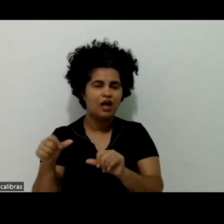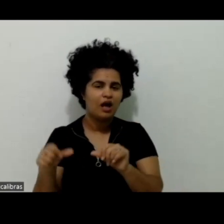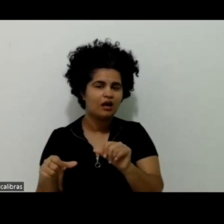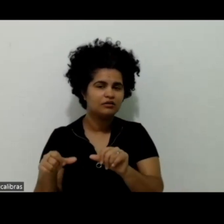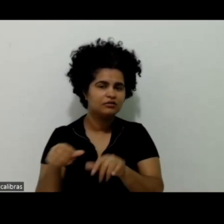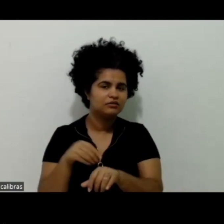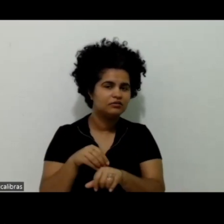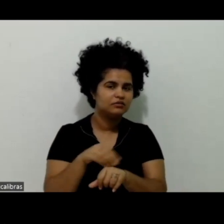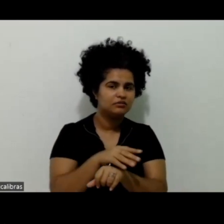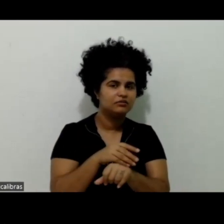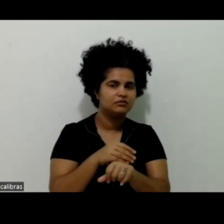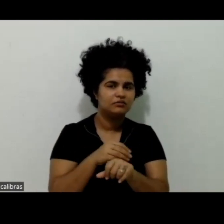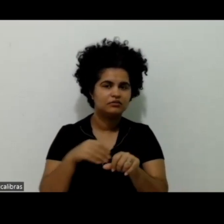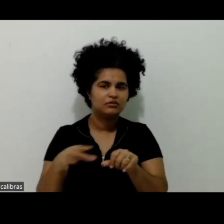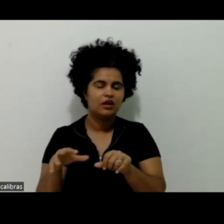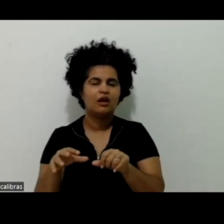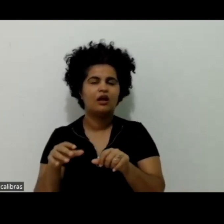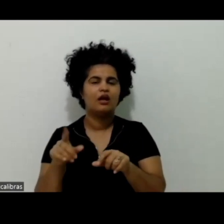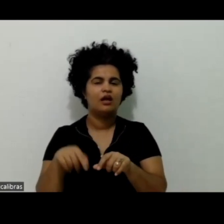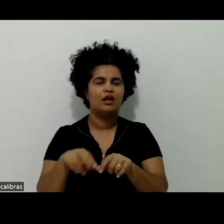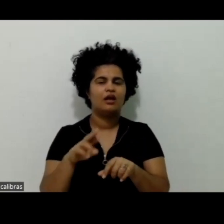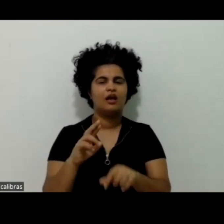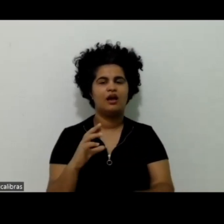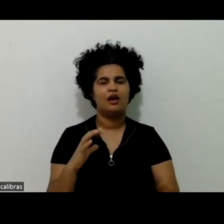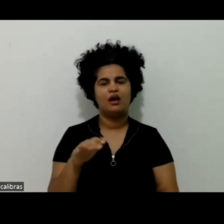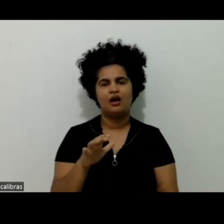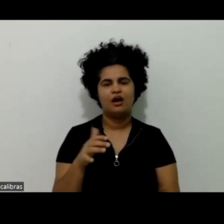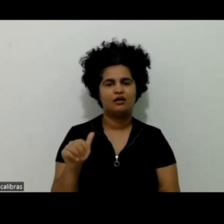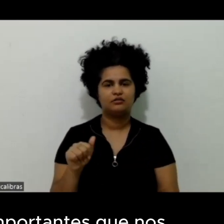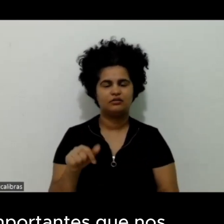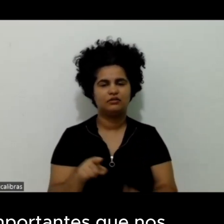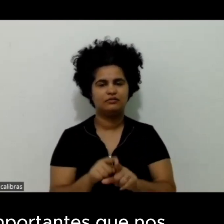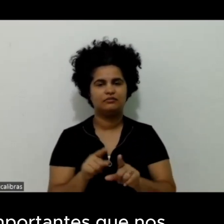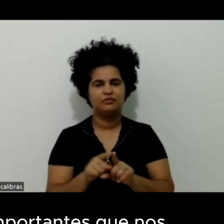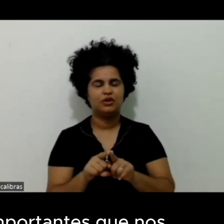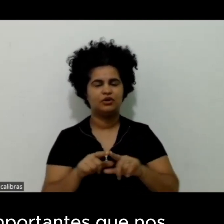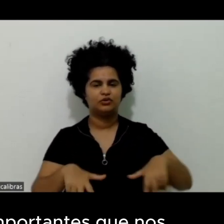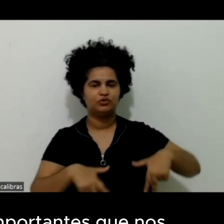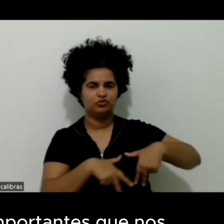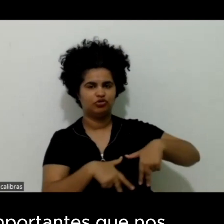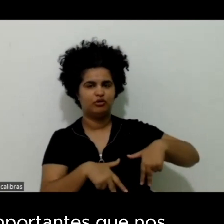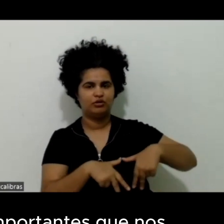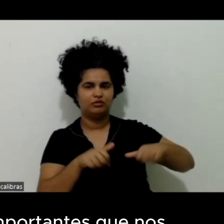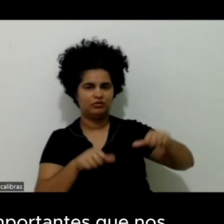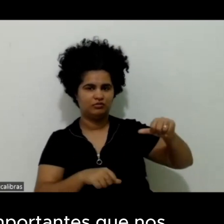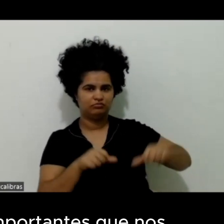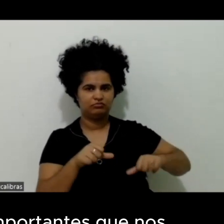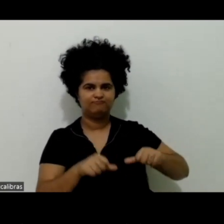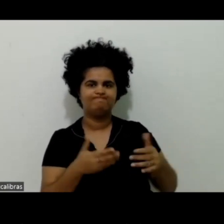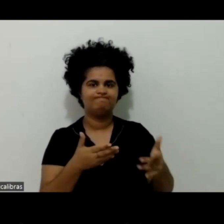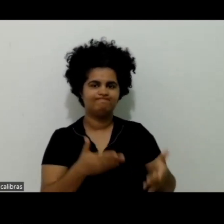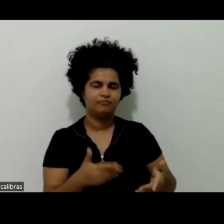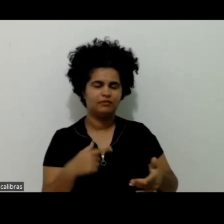raça e do gênero nessa perspectiva. E aí a gente tem, assim, uma série de materiais importantes